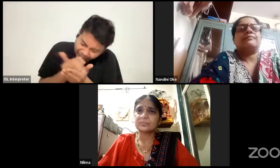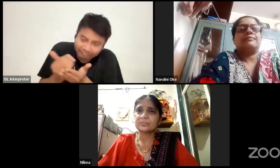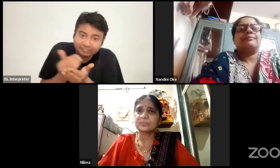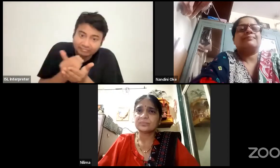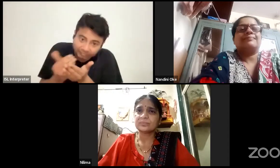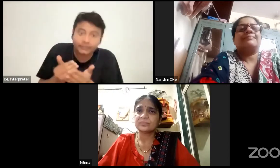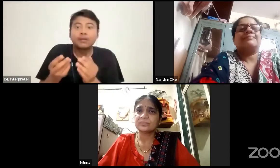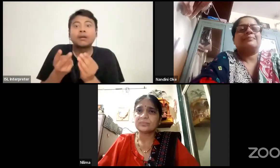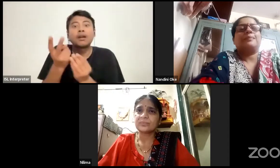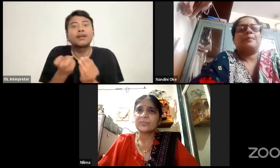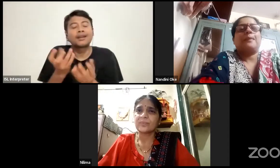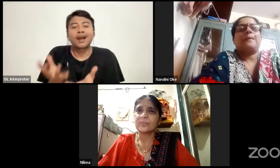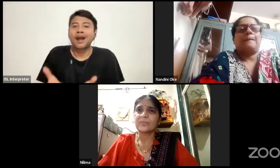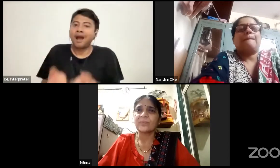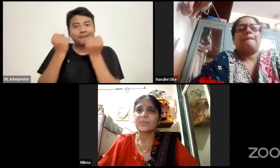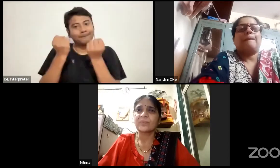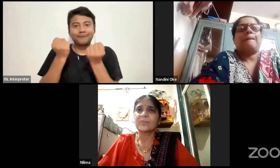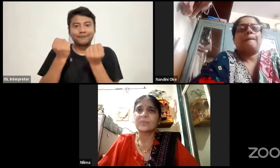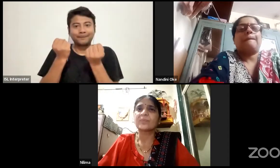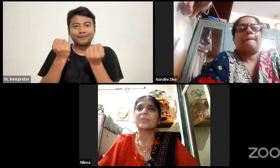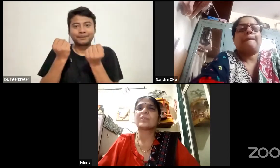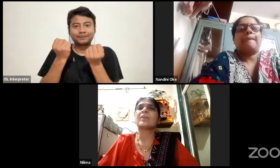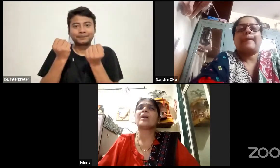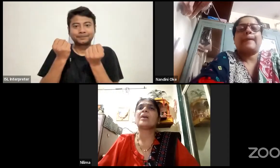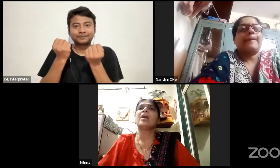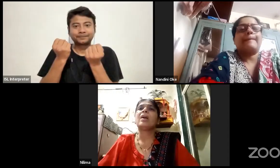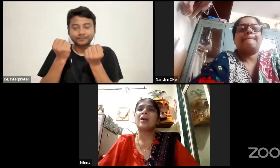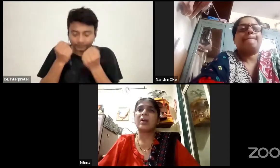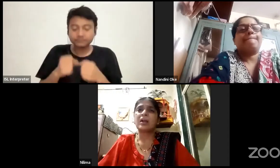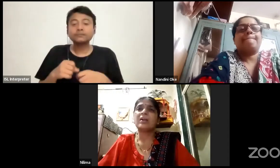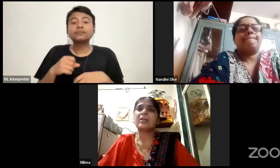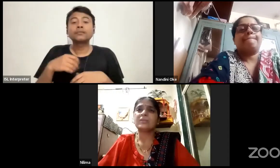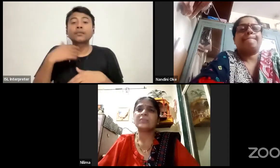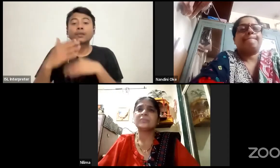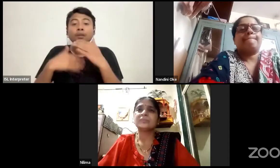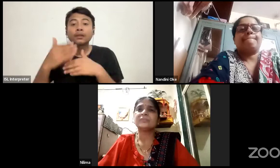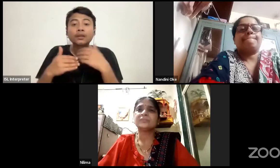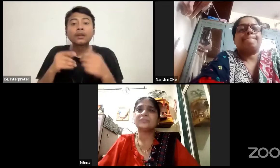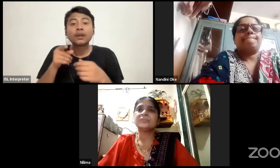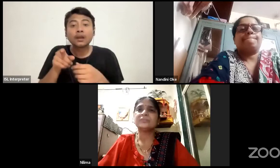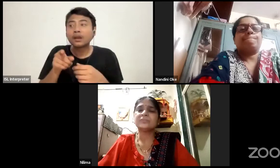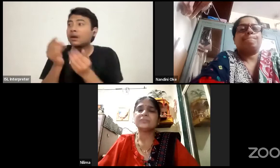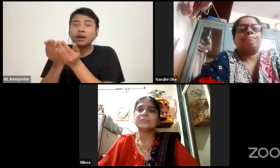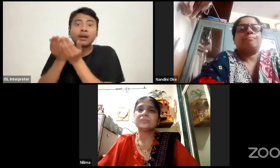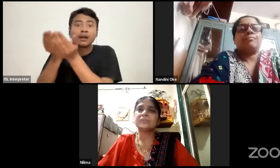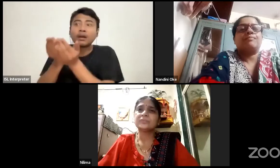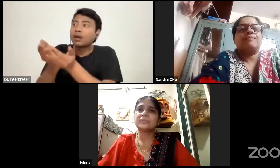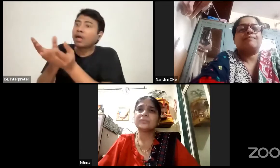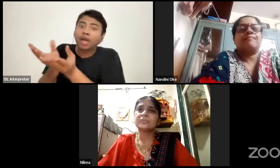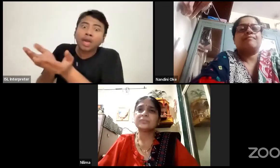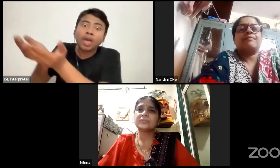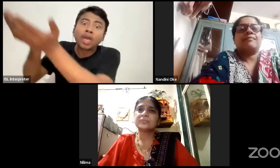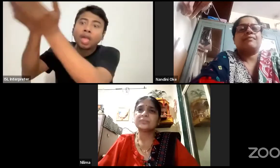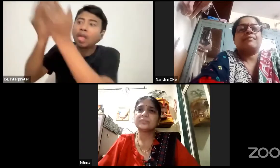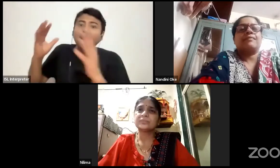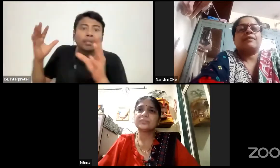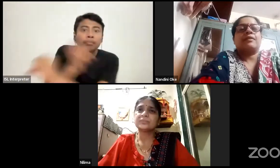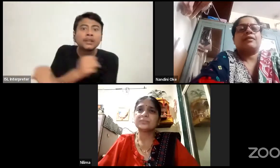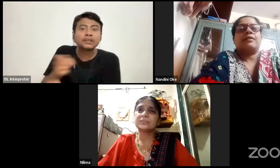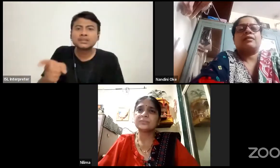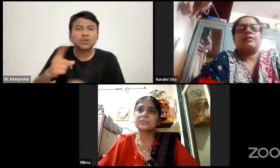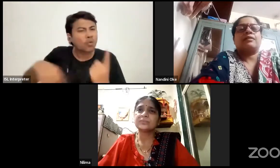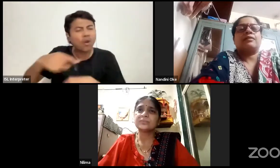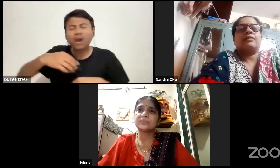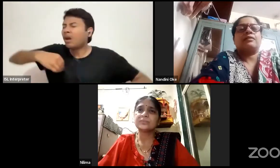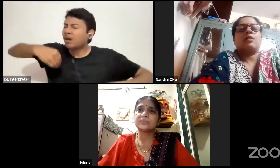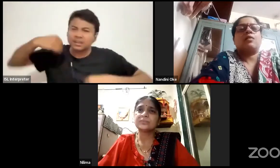था। और क्यों छूट गया था? क्योंकि उनकी बच्ची को कुत्ते ने काट लिया था, तो उनको क्या, उनको इंजेक्शन वगैरह लगवाने जाना